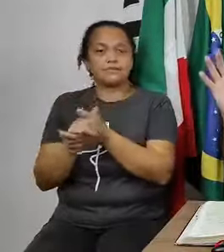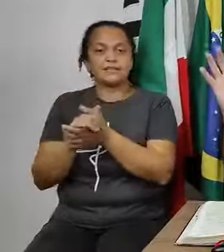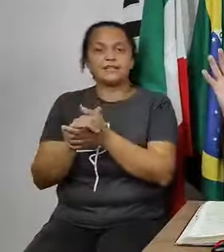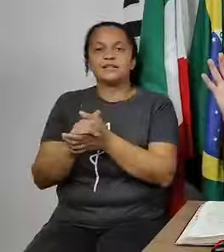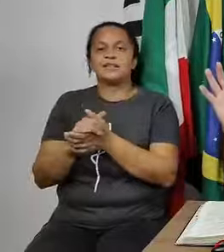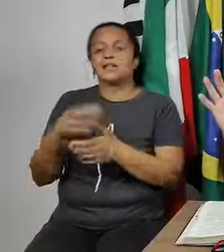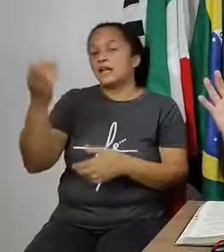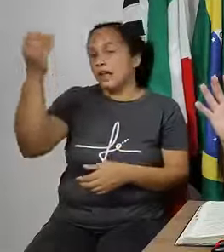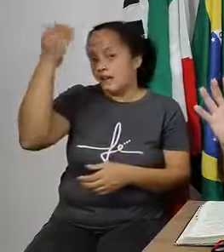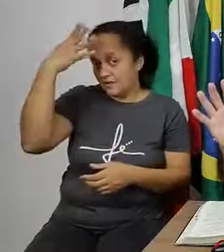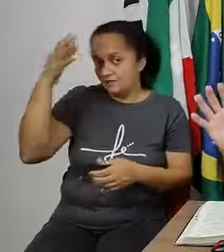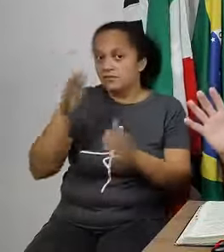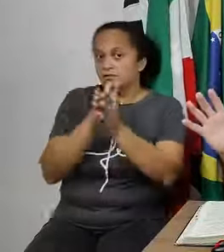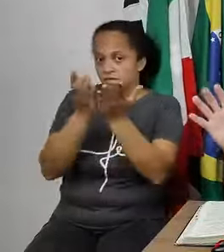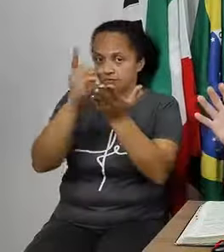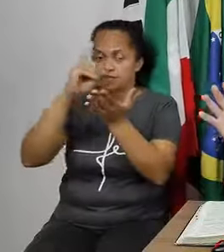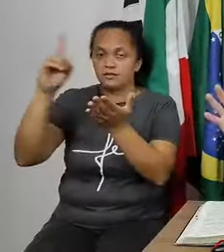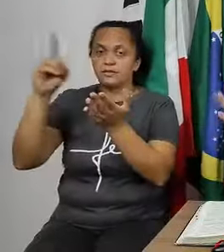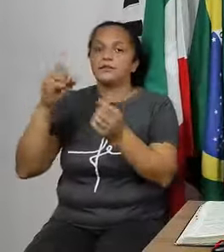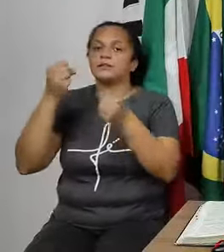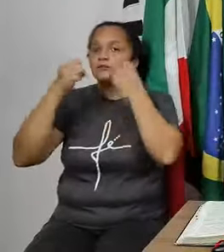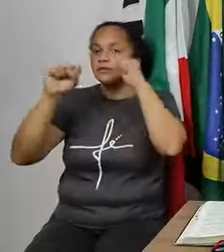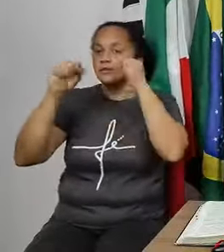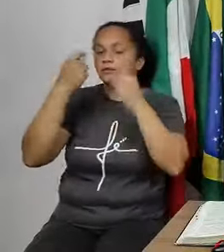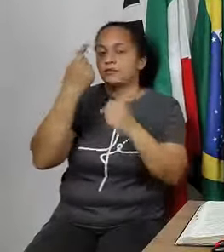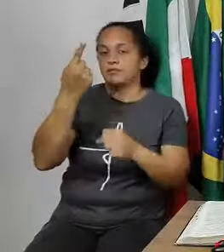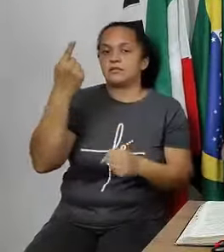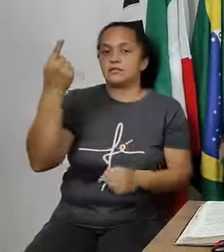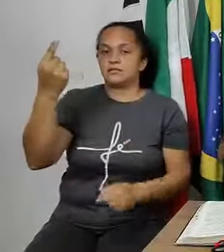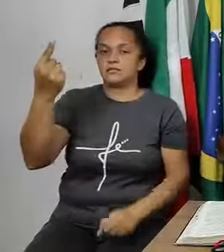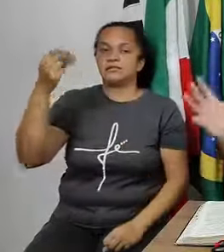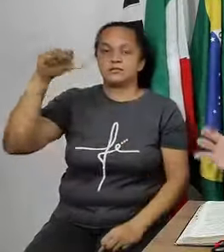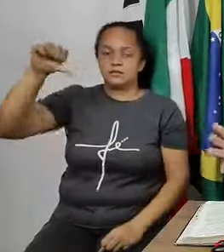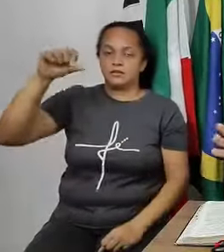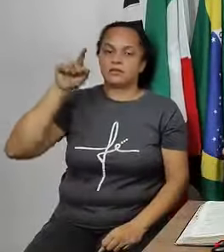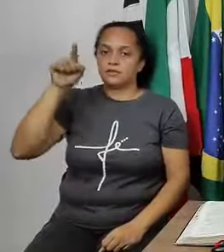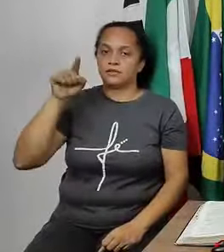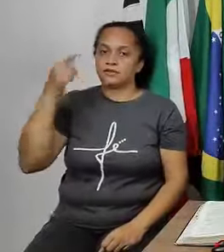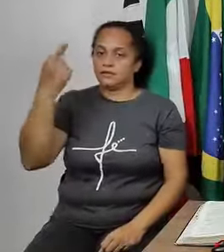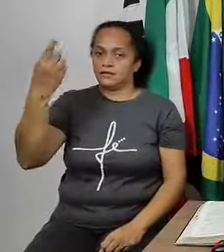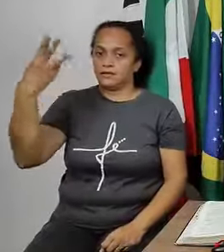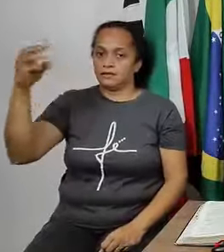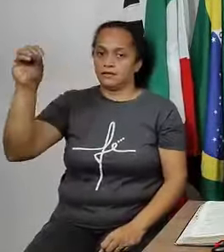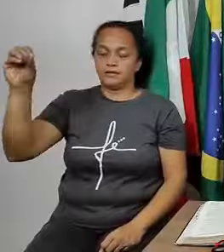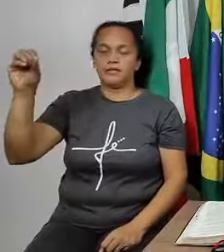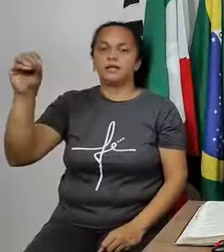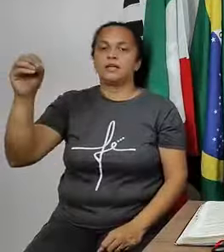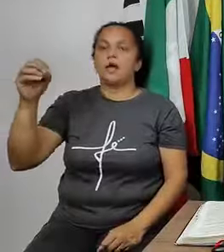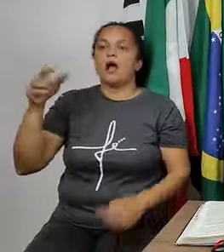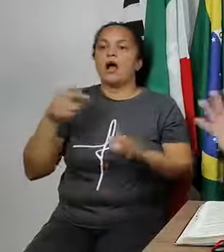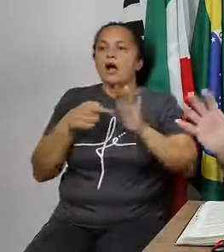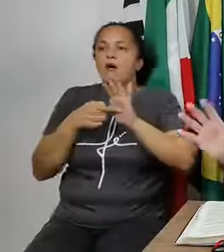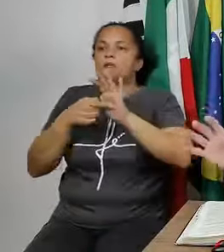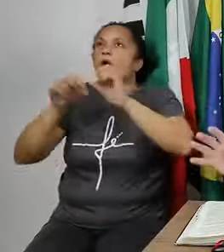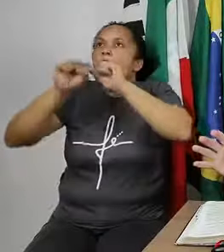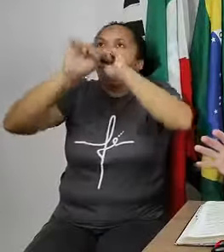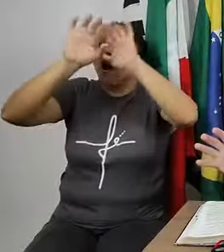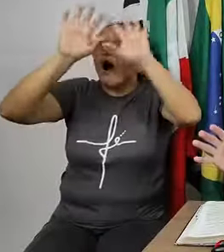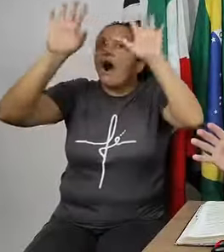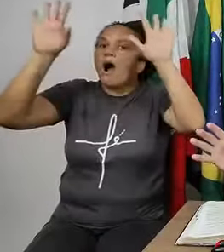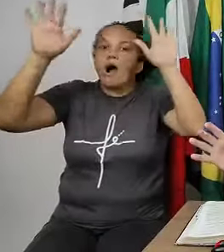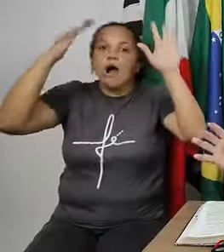da palavra, diz o Salmo 119, 130, elas esclarecem e dão entendimento às